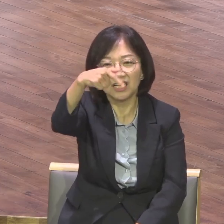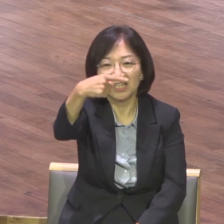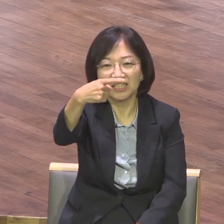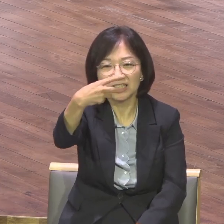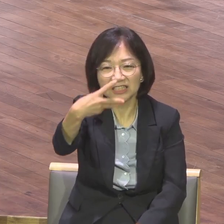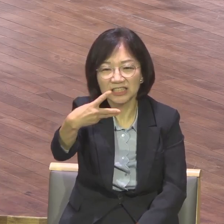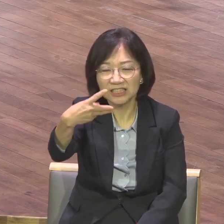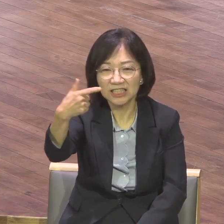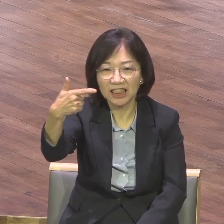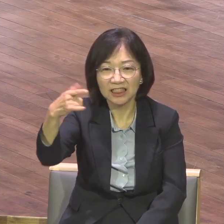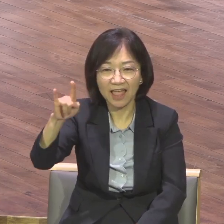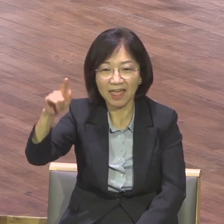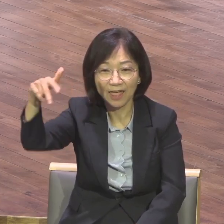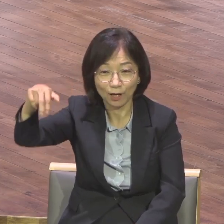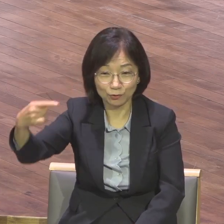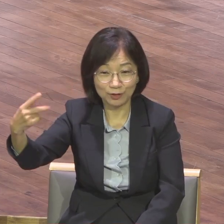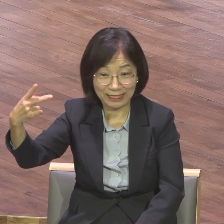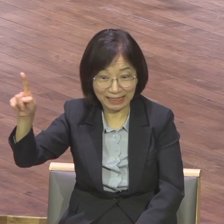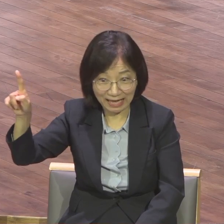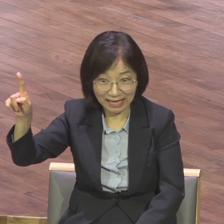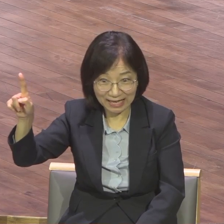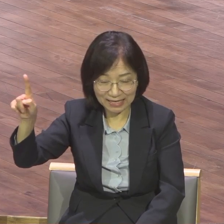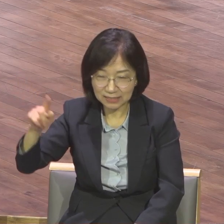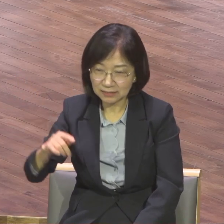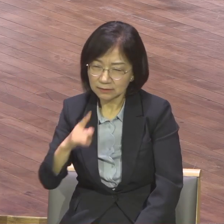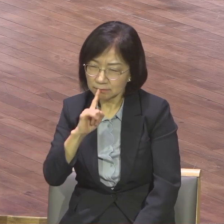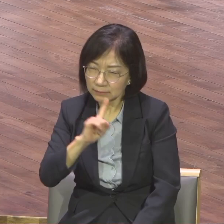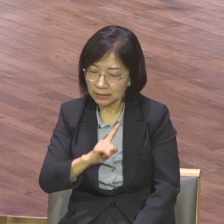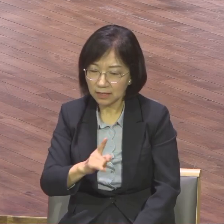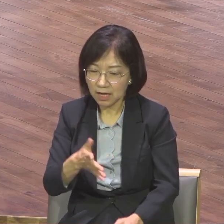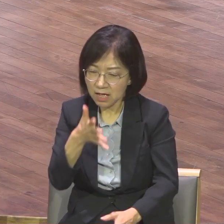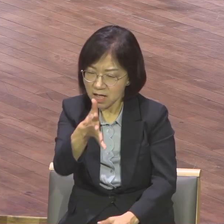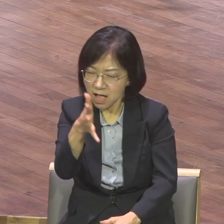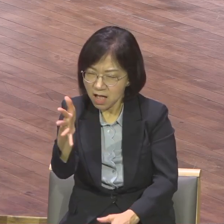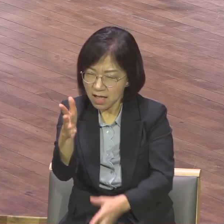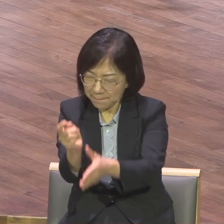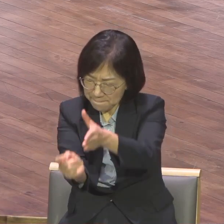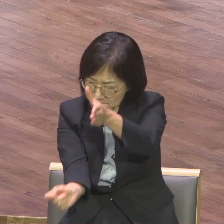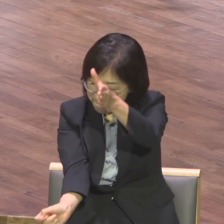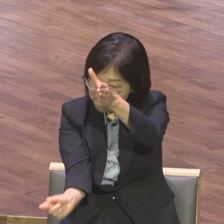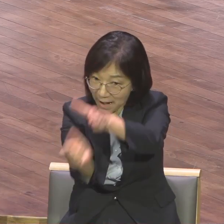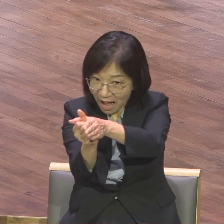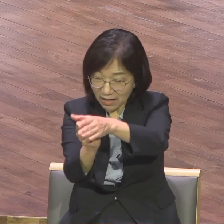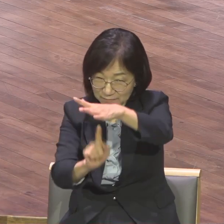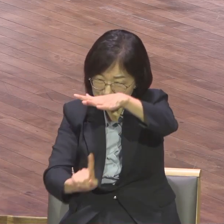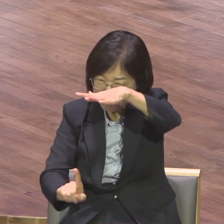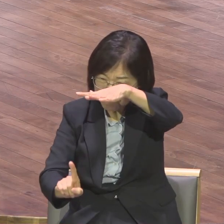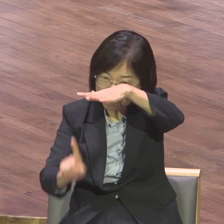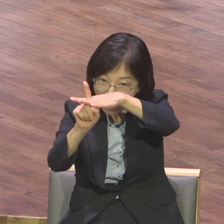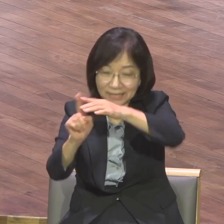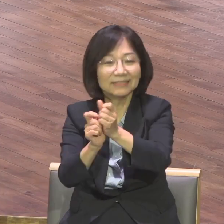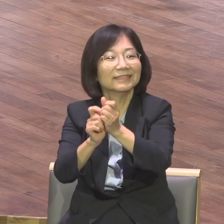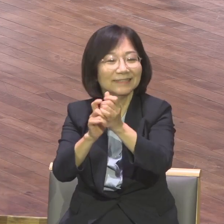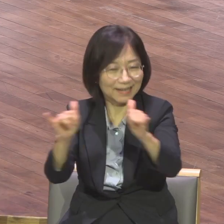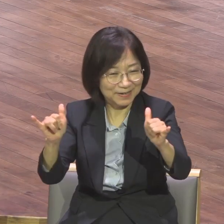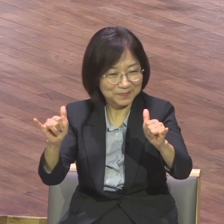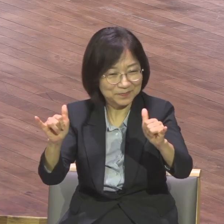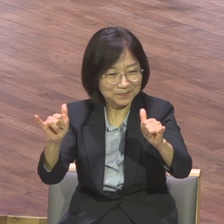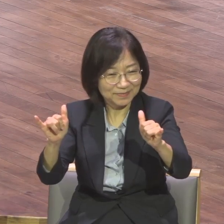끝내준다를 사람에게 적용하면요, 그 분야에 뛰어난 사람, 그 분야에 자기 맡은 분야에 뛰어난